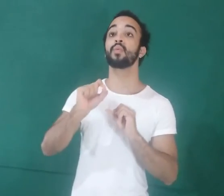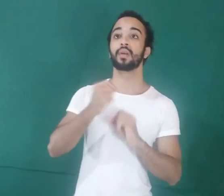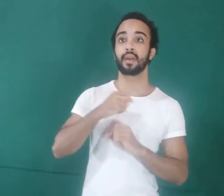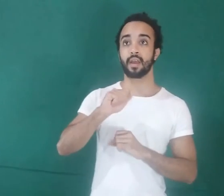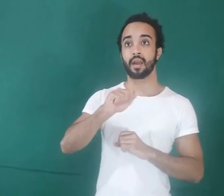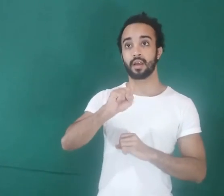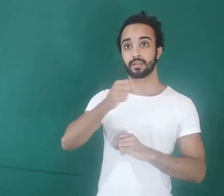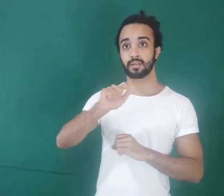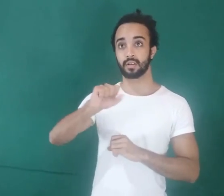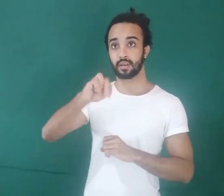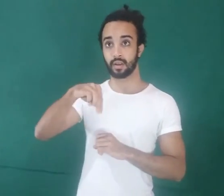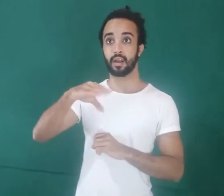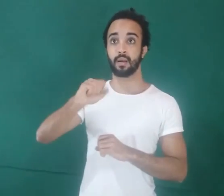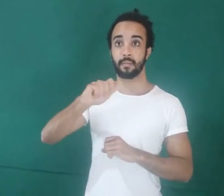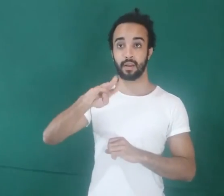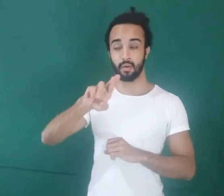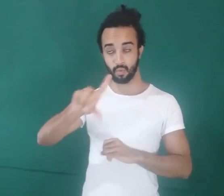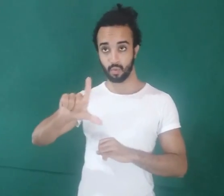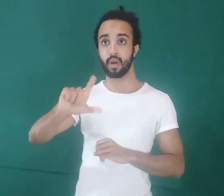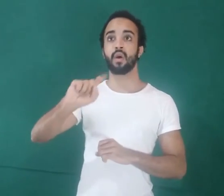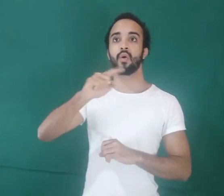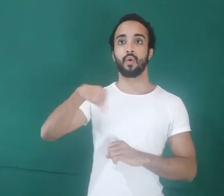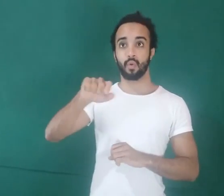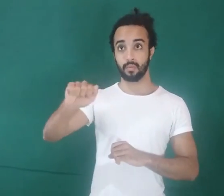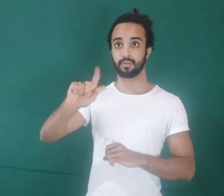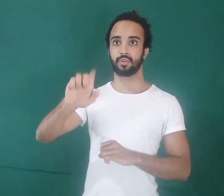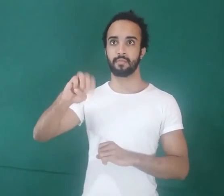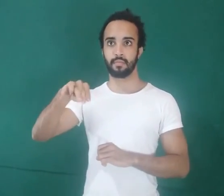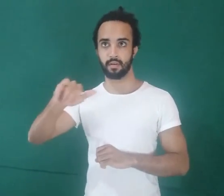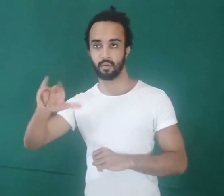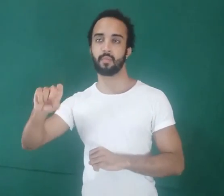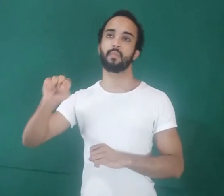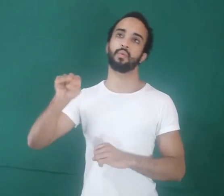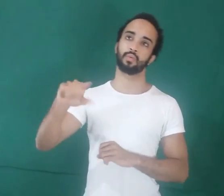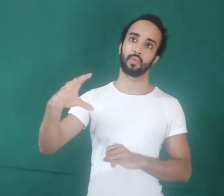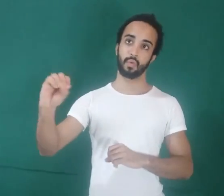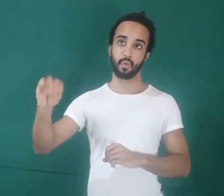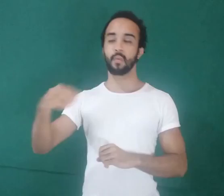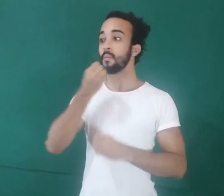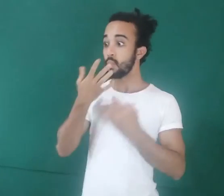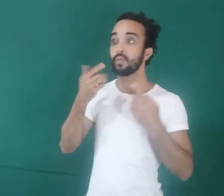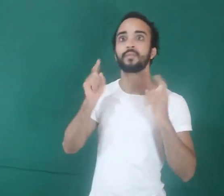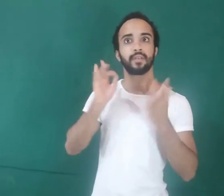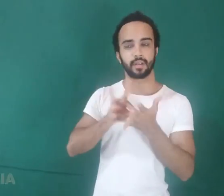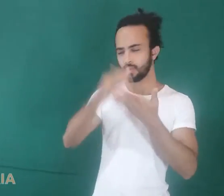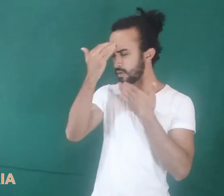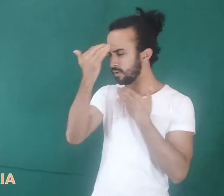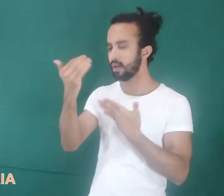aslan.cabral@gmail.com. Inês, Pedro, muito obrigado, porque é bom mesmo quando é bom para todo mundo. Foi uma delícia. Foi uma delícia pra